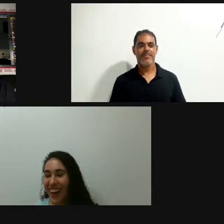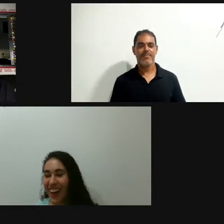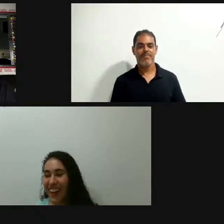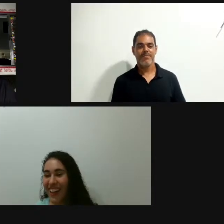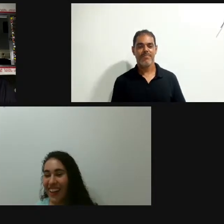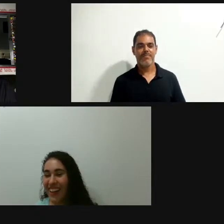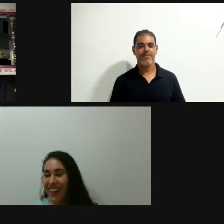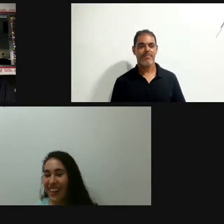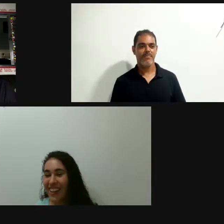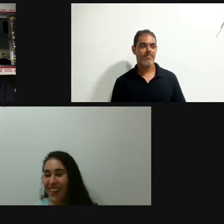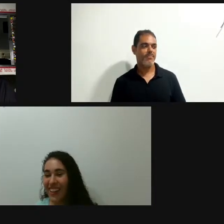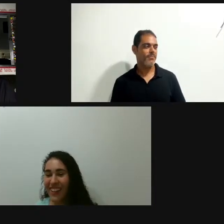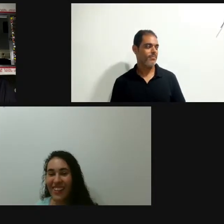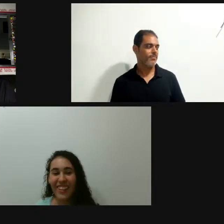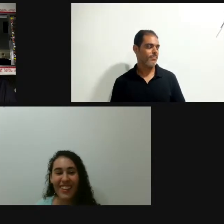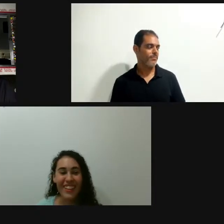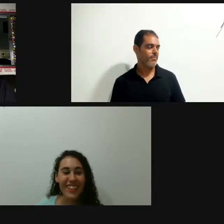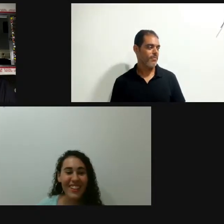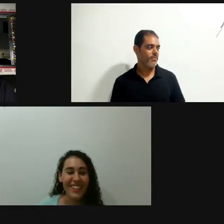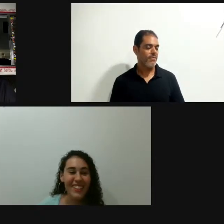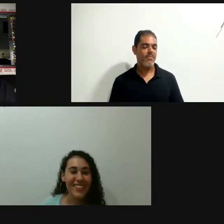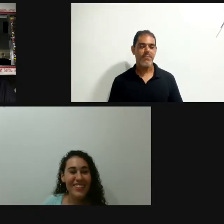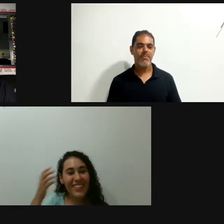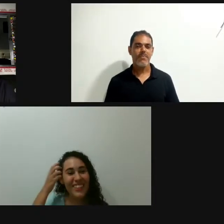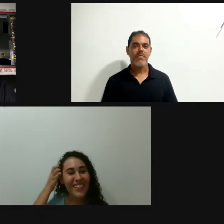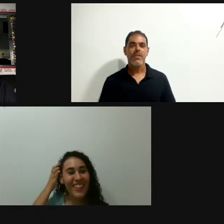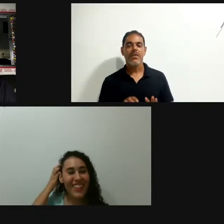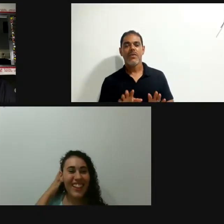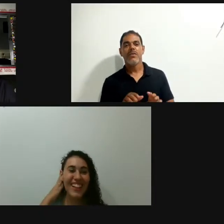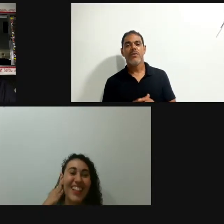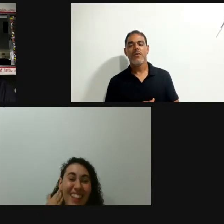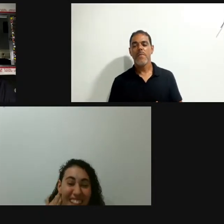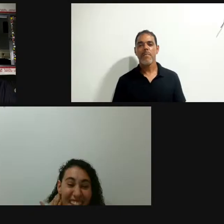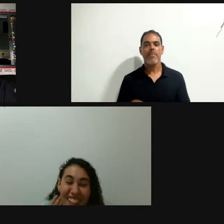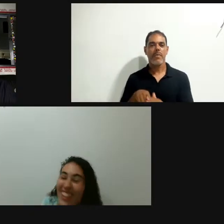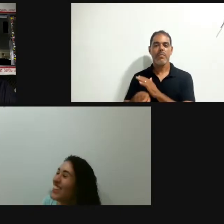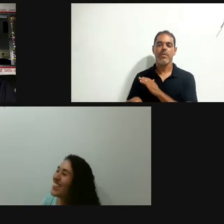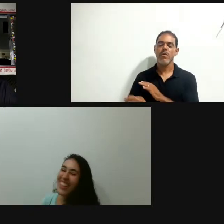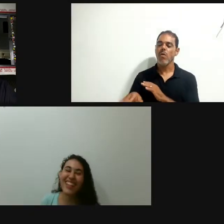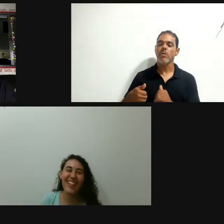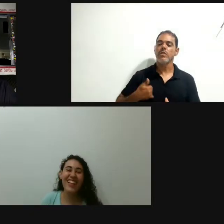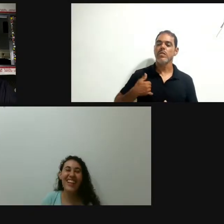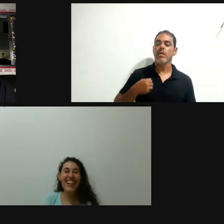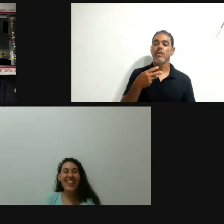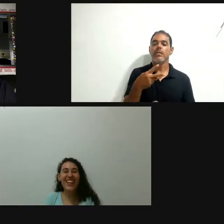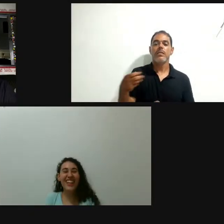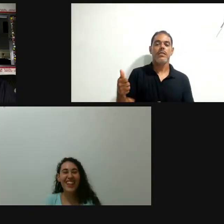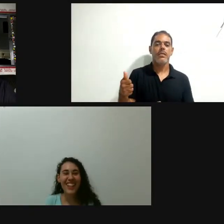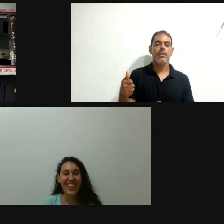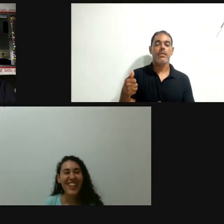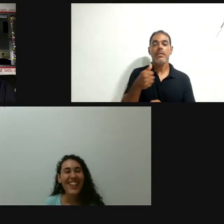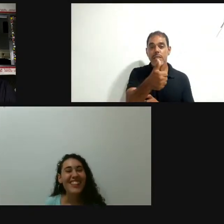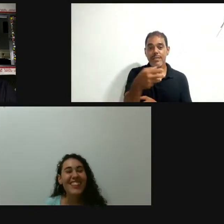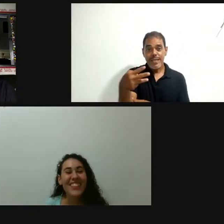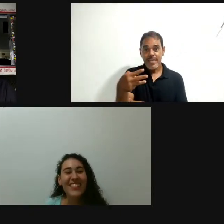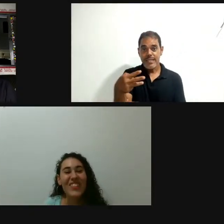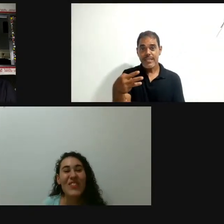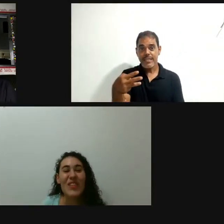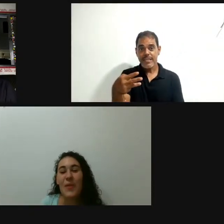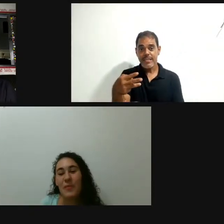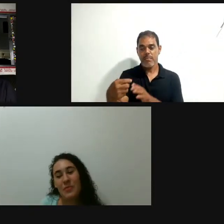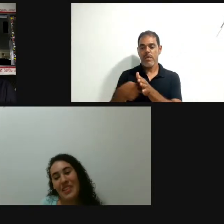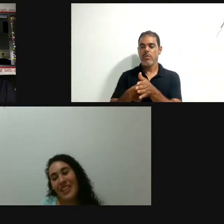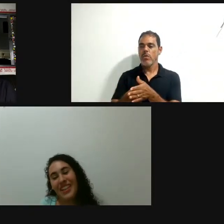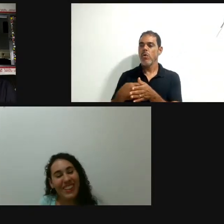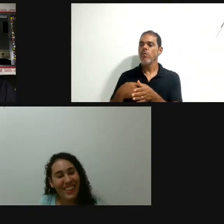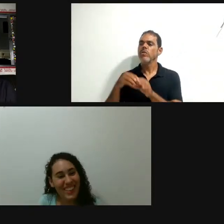de um lugar para você ficar, apesar que você tem 13 anos, o que você vai fazer em São Paulo? Não, você vai ficar em casa. É verdade. Tem 13 anos, vai fazer o que em São